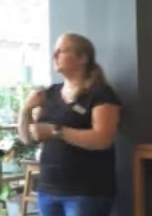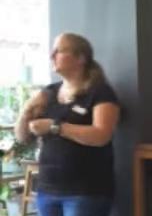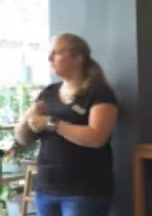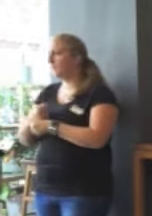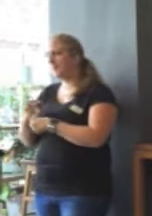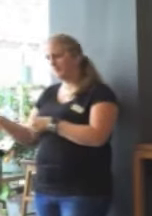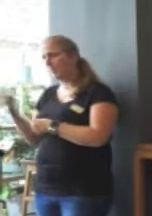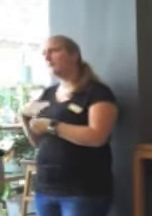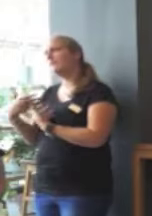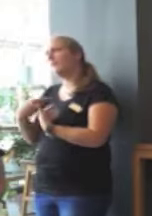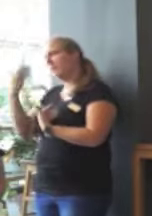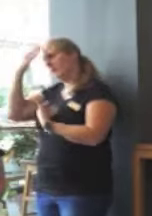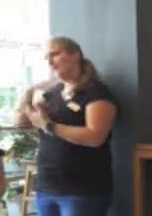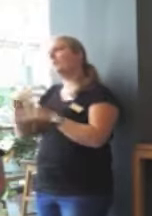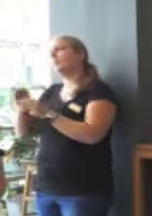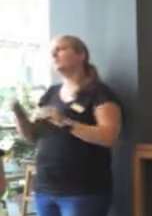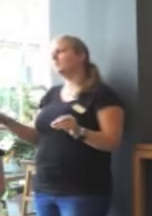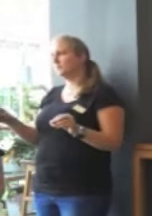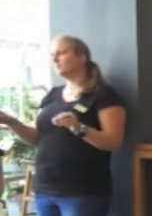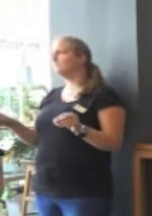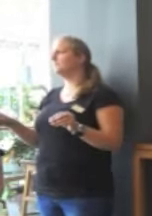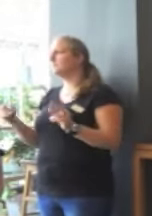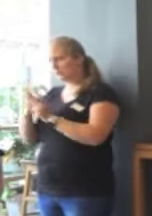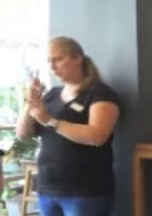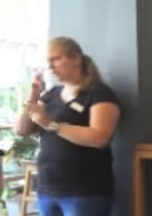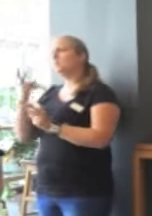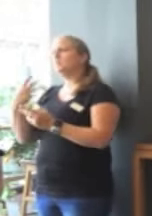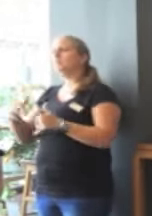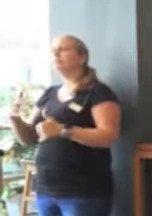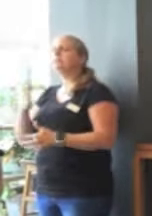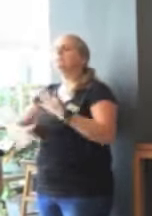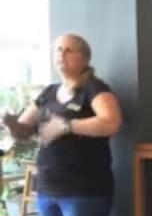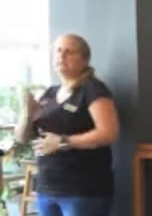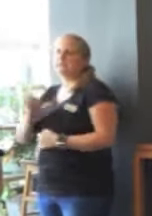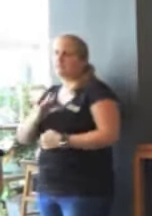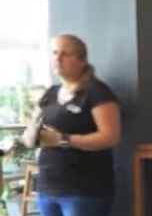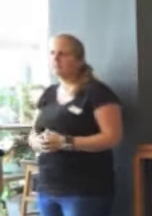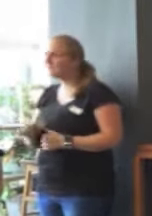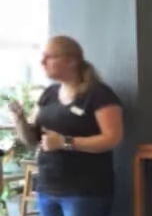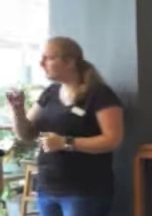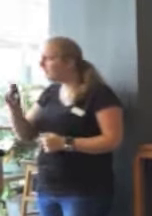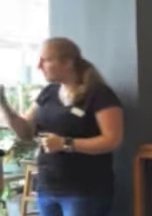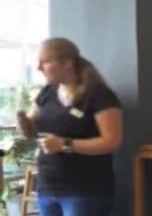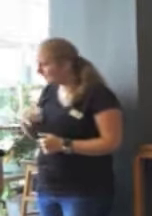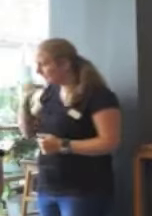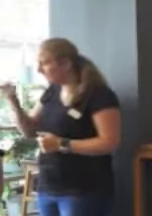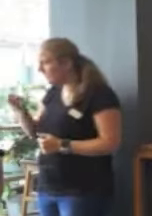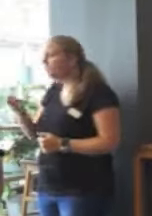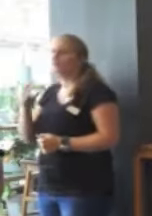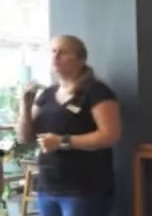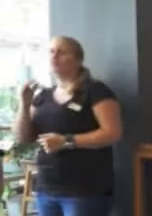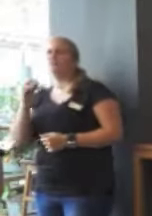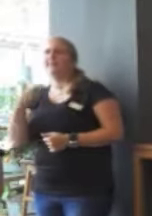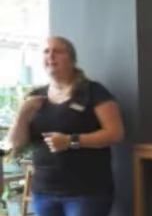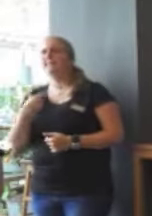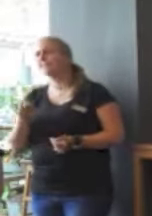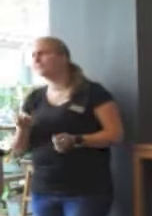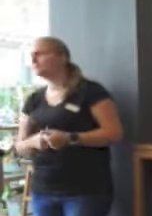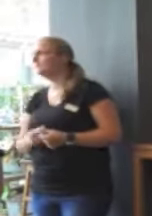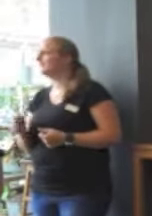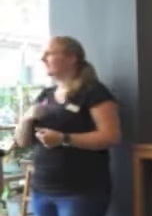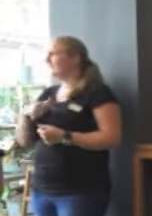vill ta del av våra resultat. Så att det finns ett stort intresse. Vi gör det. Men vill du säga något också? Nej, jag tänkte bara säga det att när